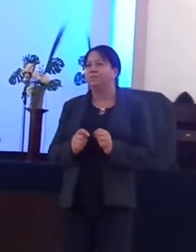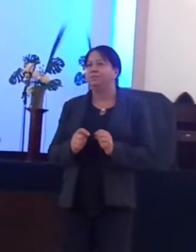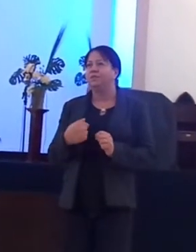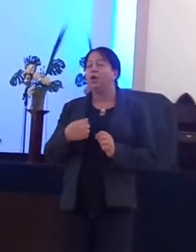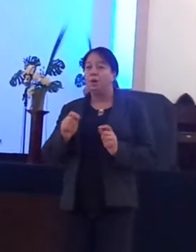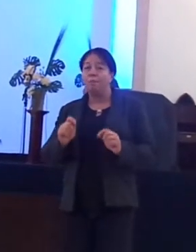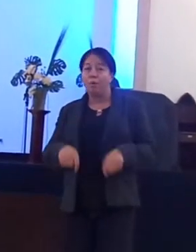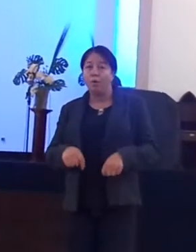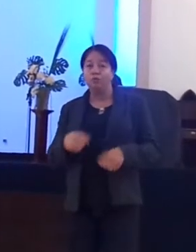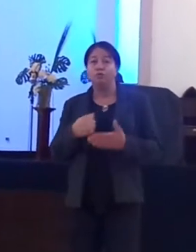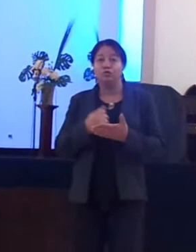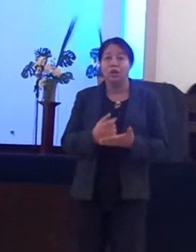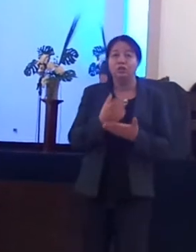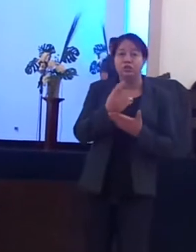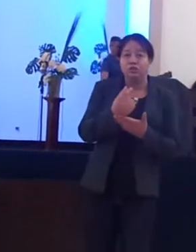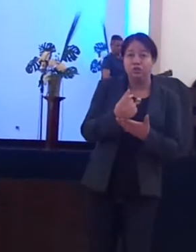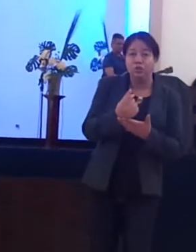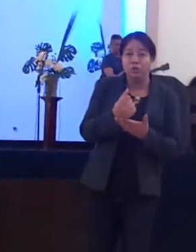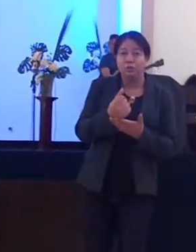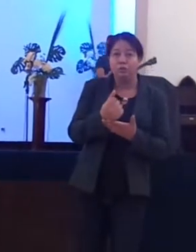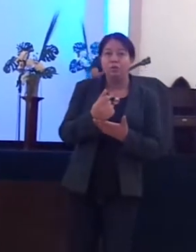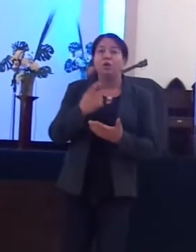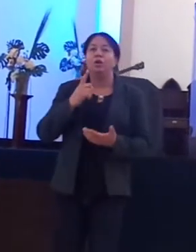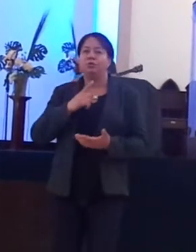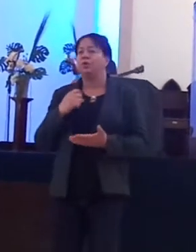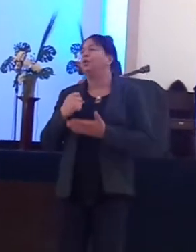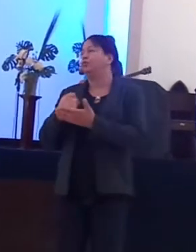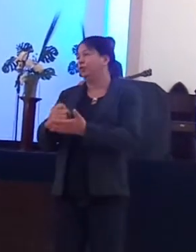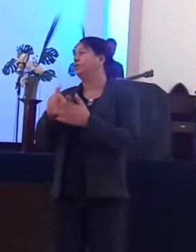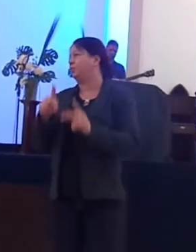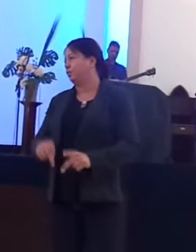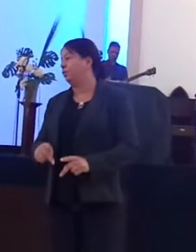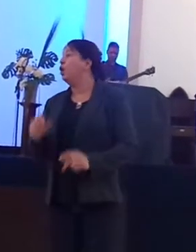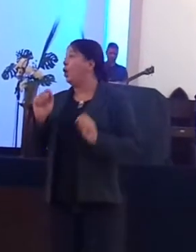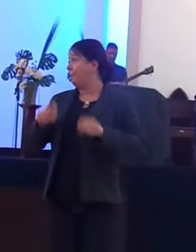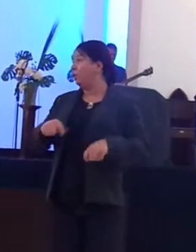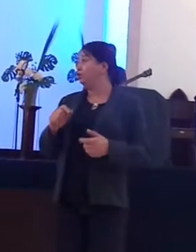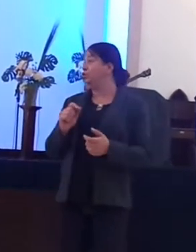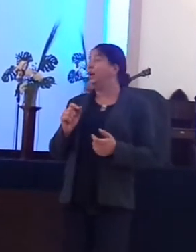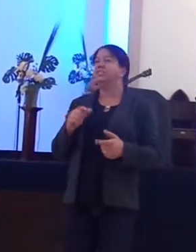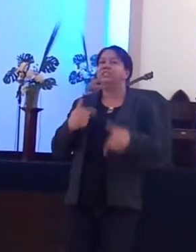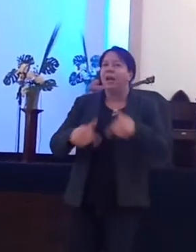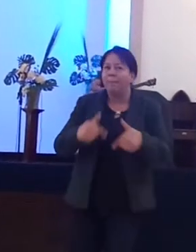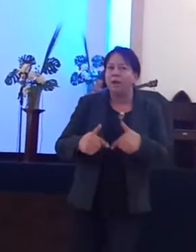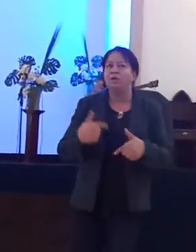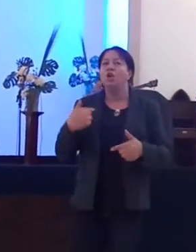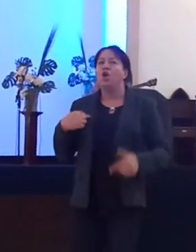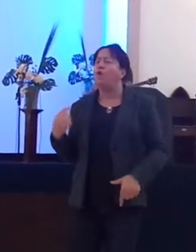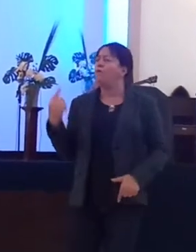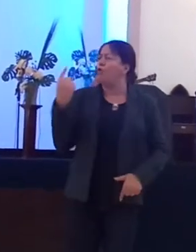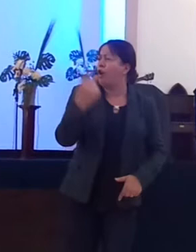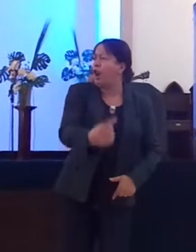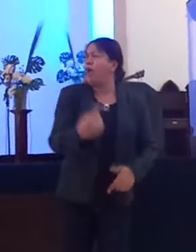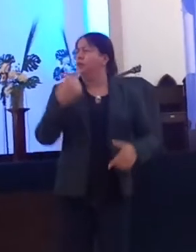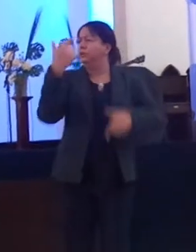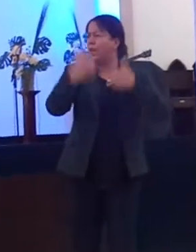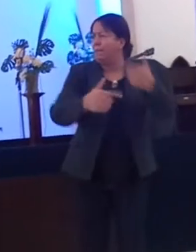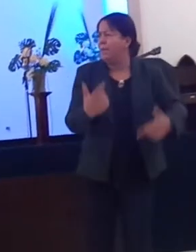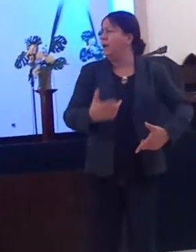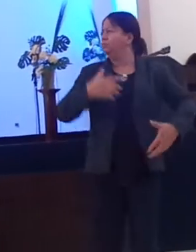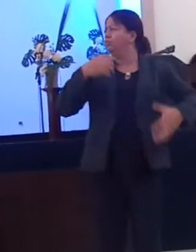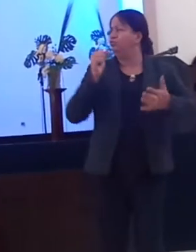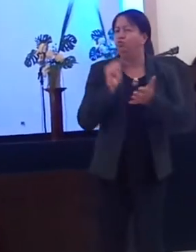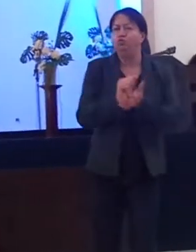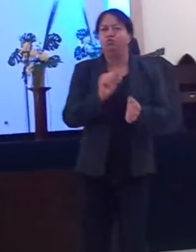Eu posso ajudar com dinheiro? Eu tenho que ajudar os outros. Não, eu posso ajudar com trabalho? Eu vou lá ajudar com a mão na